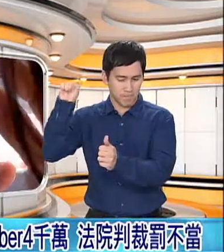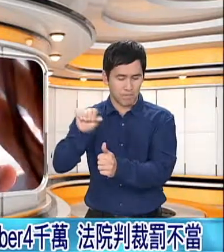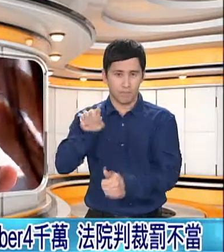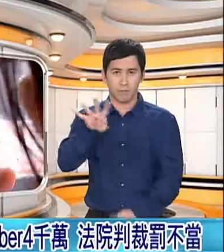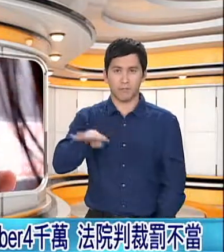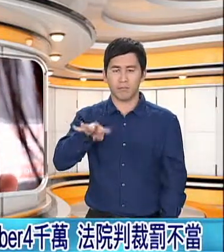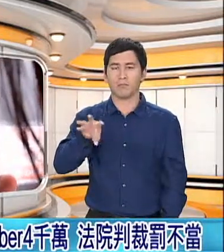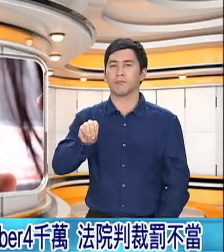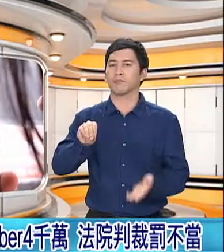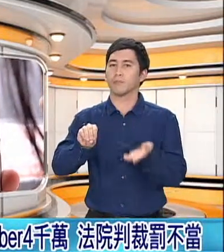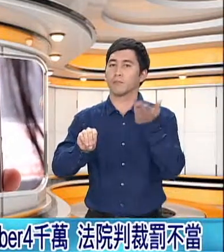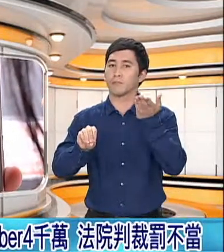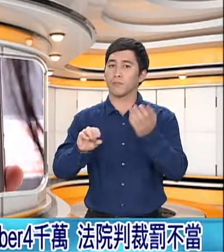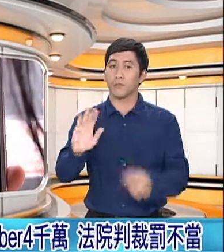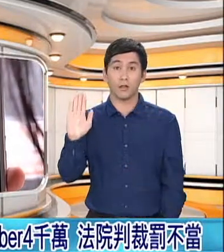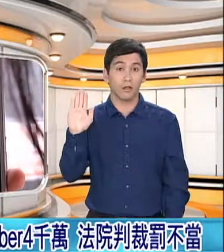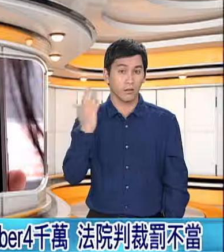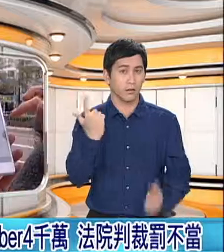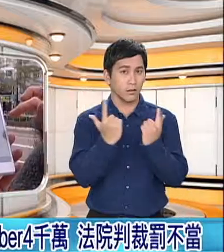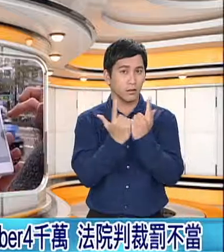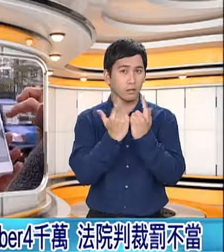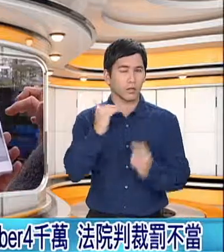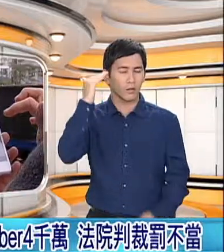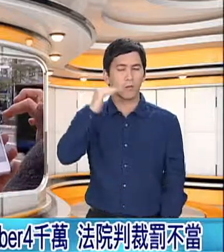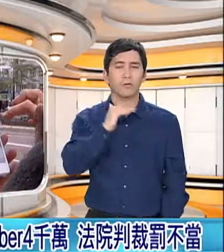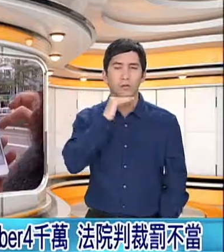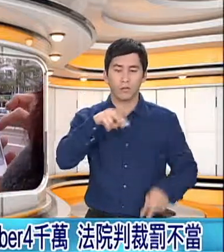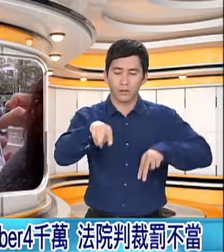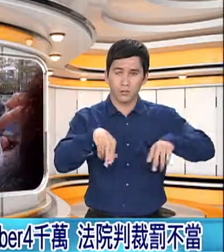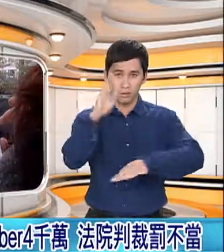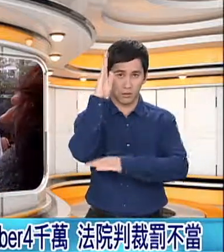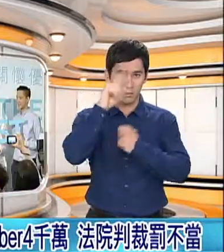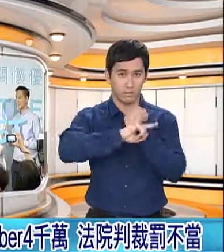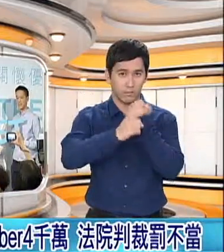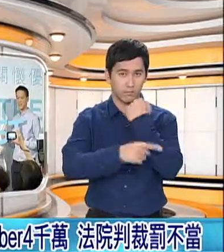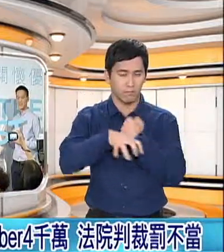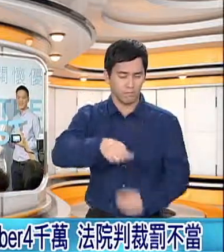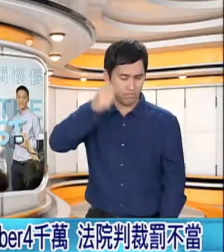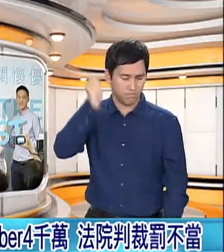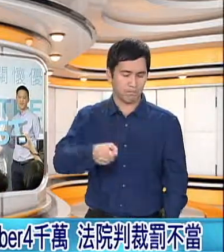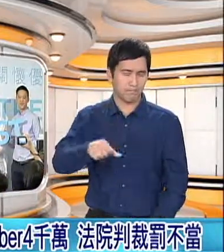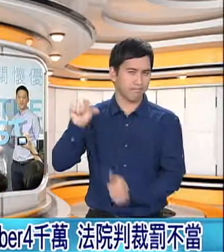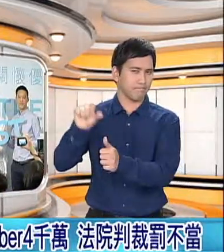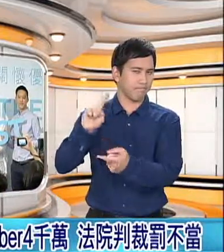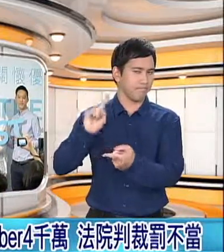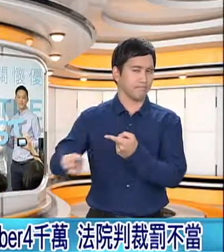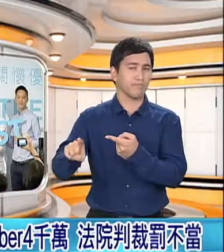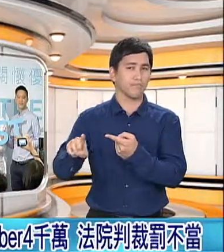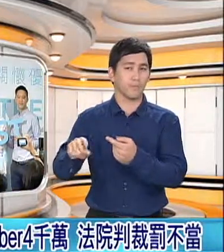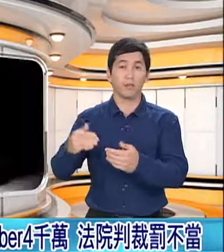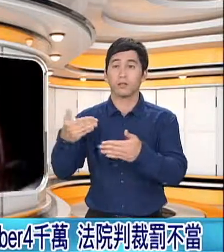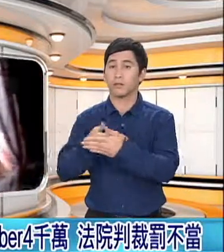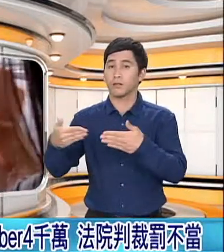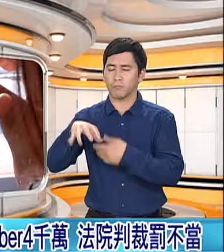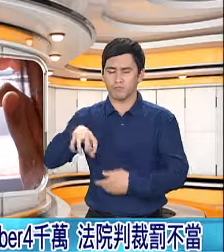单。不过，台北高等行政法院判决交通部裁罚不当，而交通部则表示一定